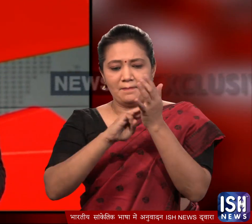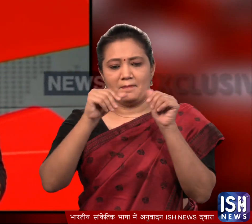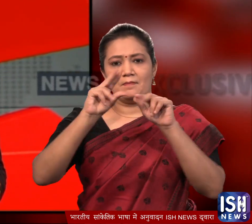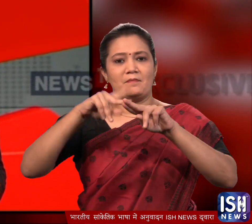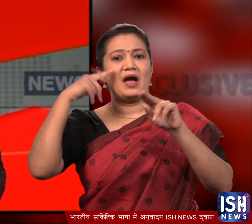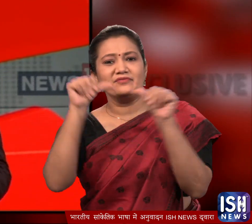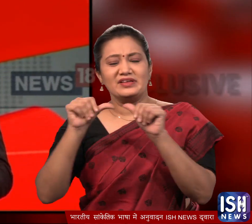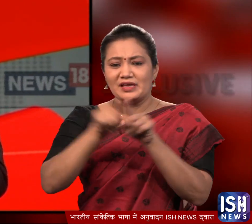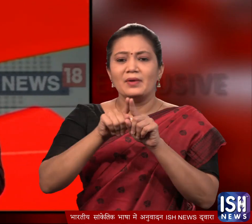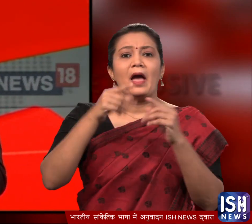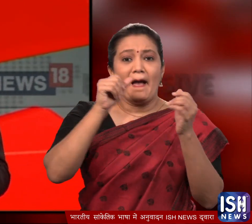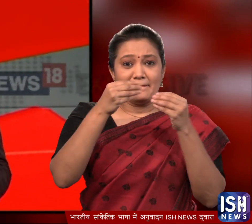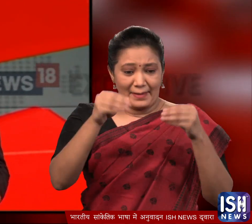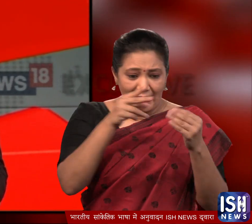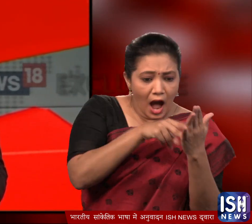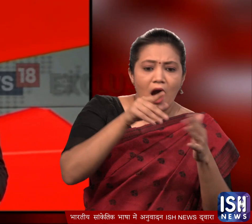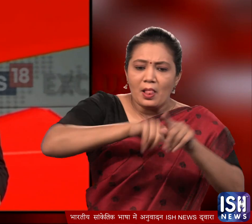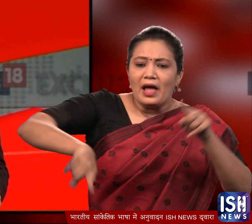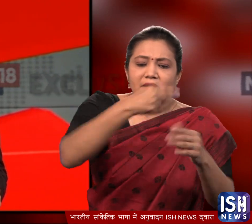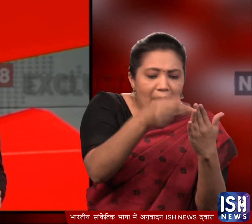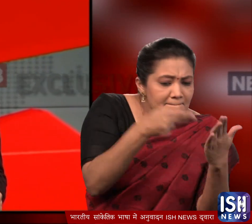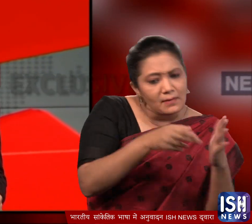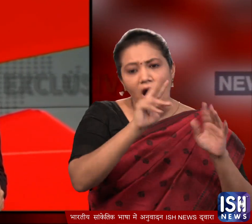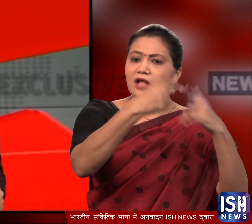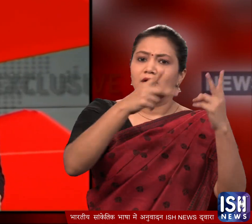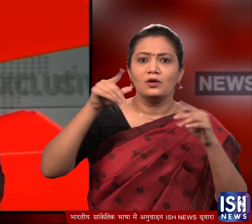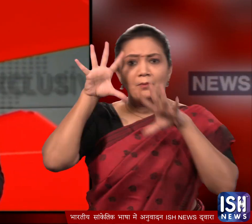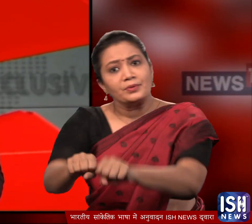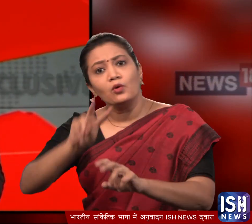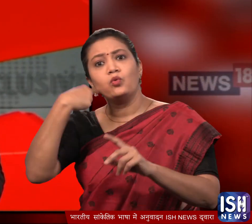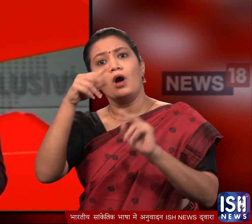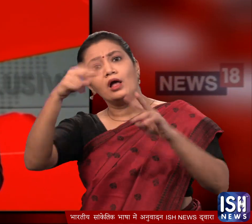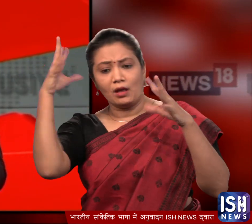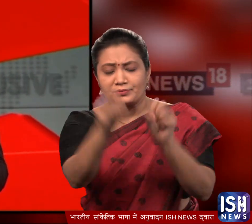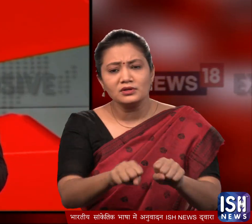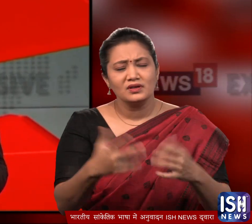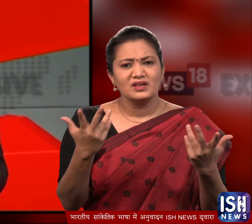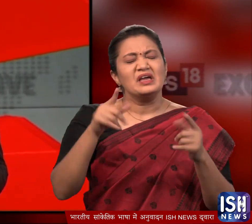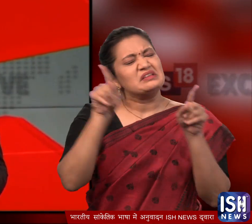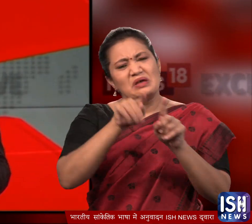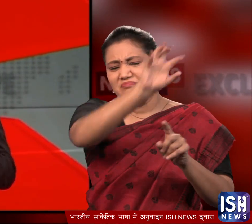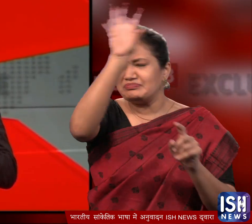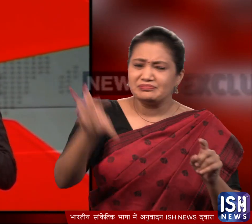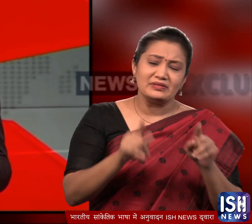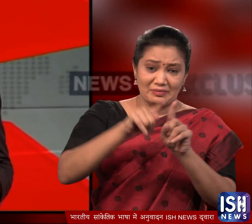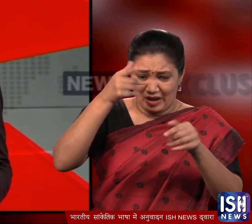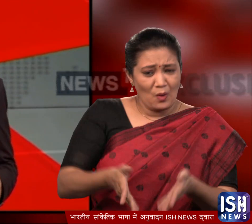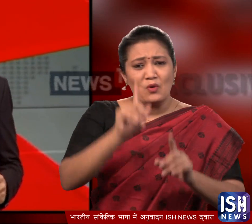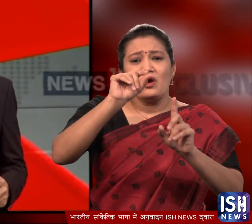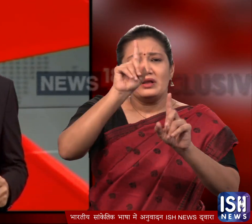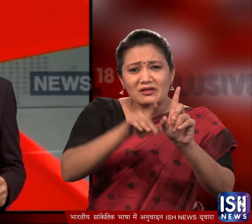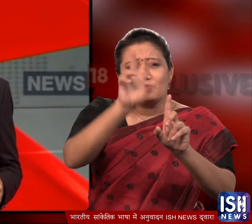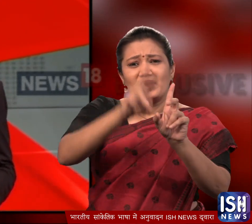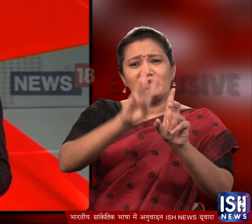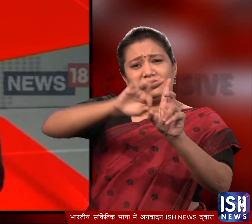जाल फैला हुआ है। जमीनें कागजों में किसी और के नाम पर है, उन पर कब्जा किसी और का है। हर तरह की जमीन के साथ ऐसा खेल कई दशकों से